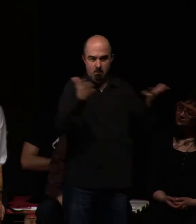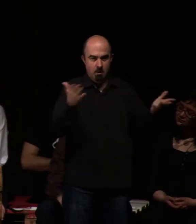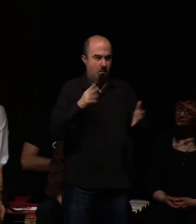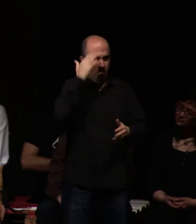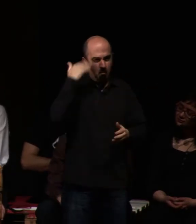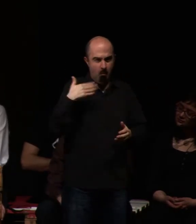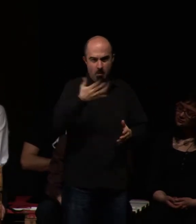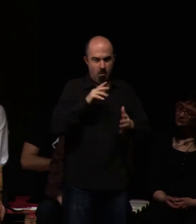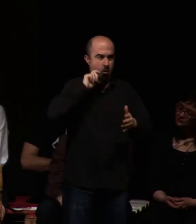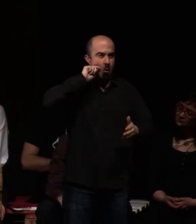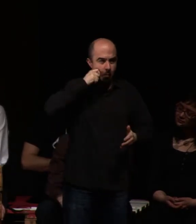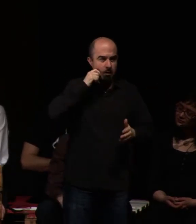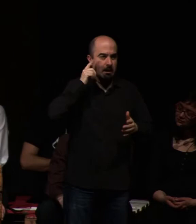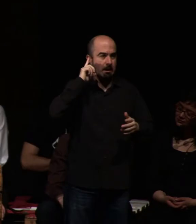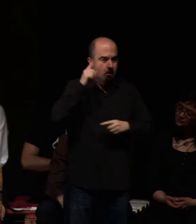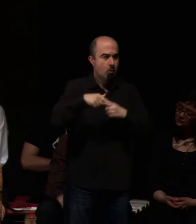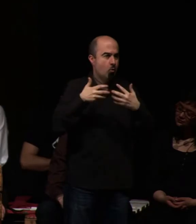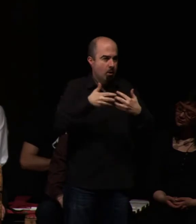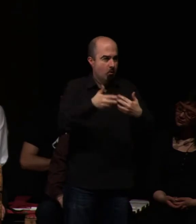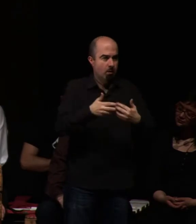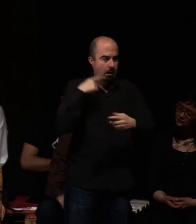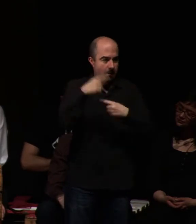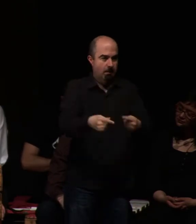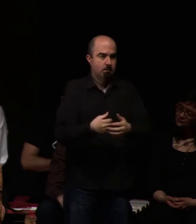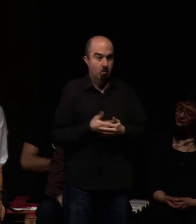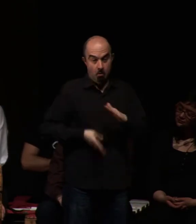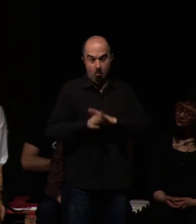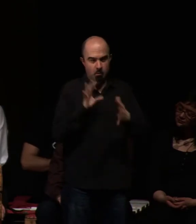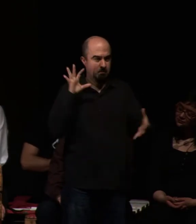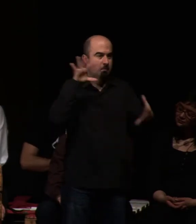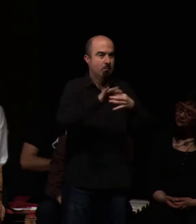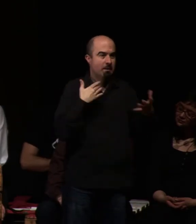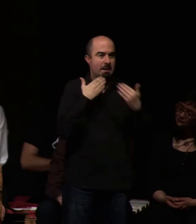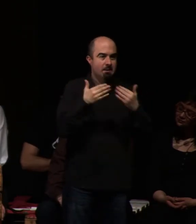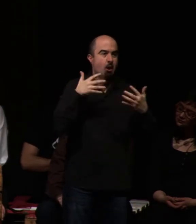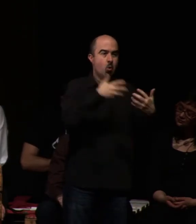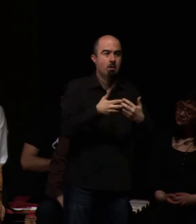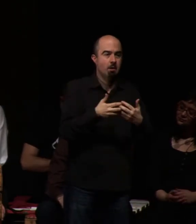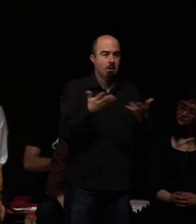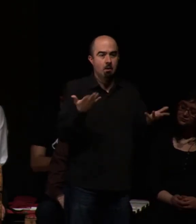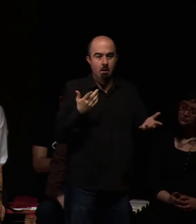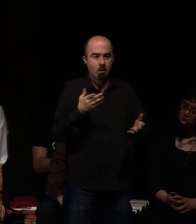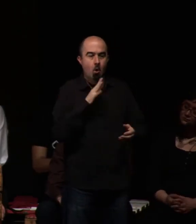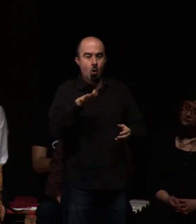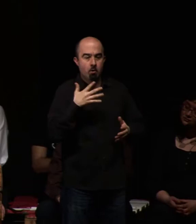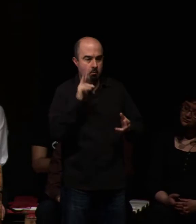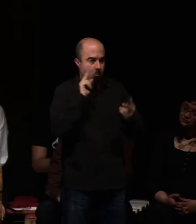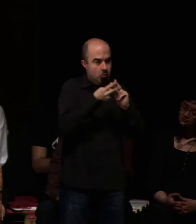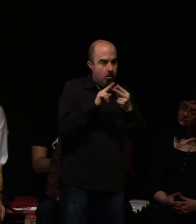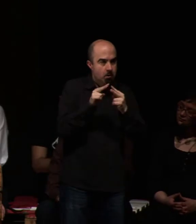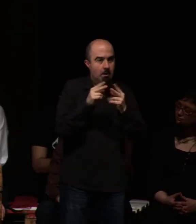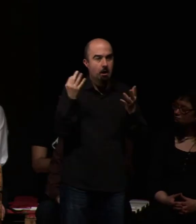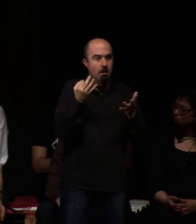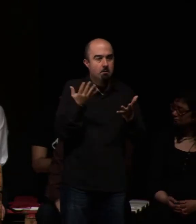compromet cada dia, nit rere nit. Ens seguim trobant i retrobant en les lluites, allà on hi reconeixem mútuament, i